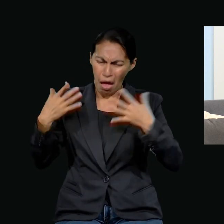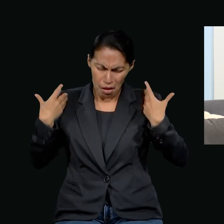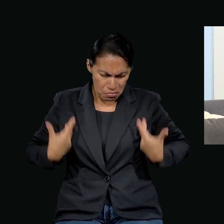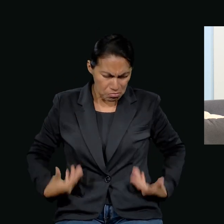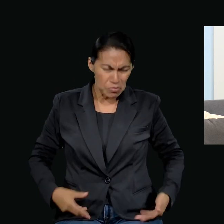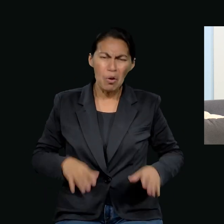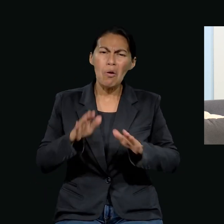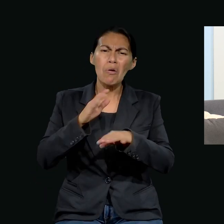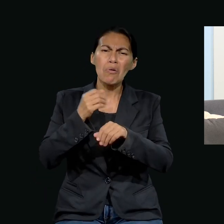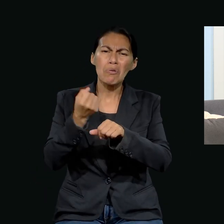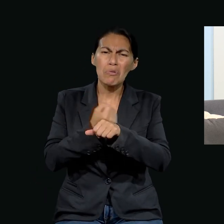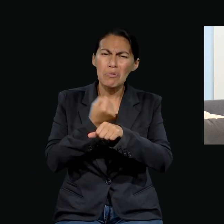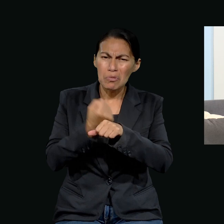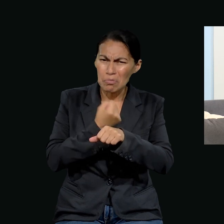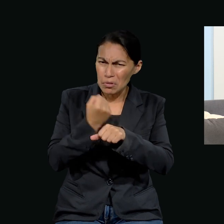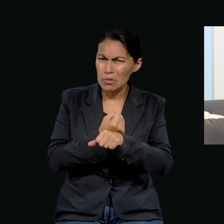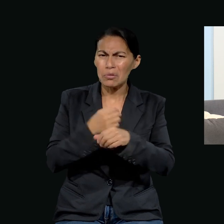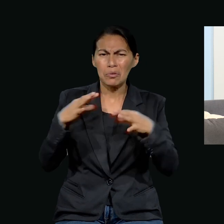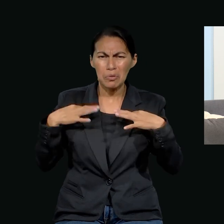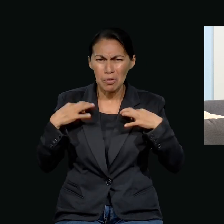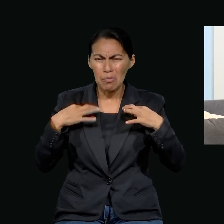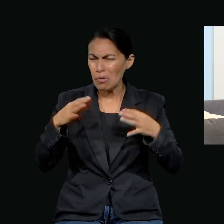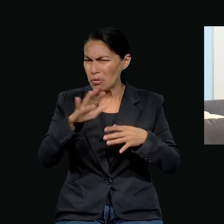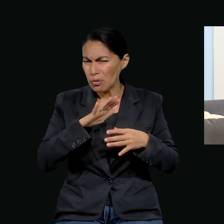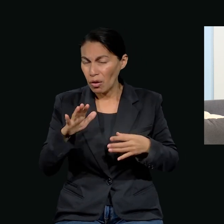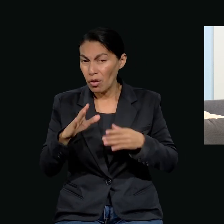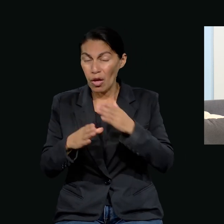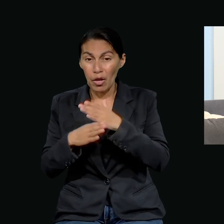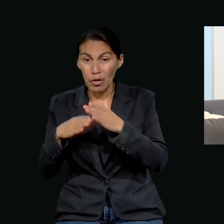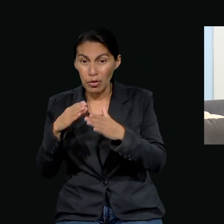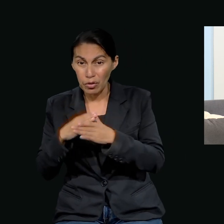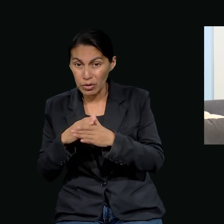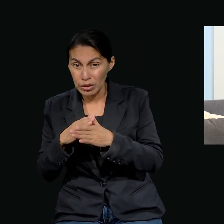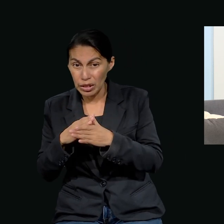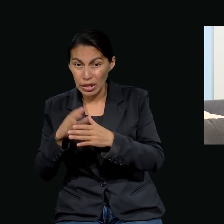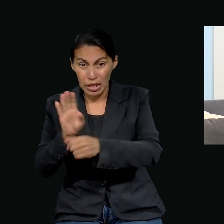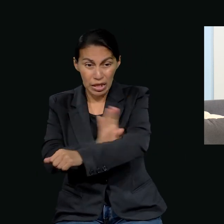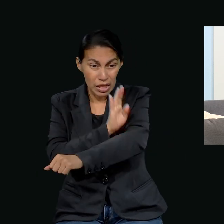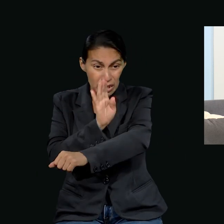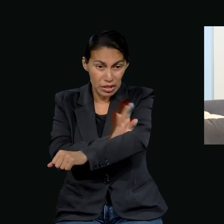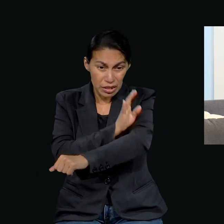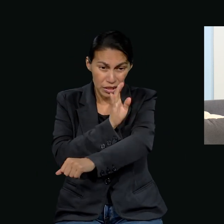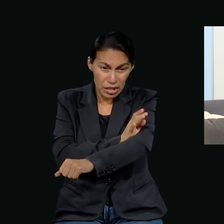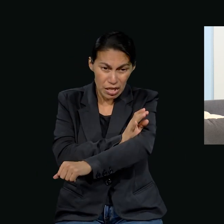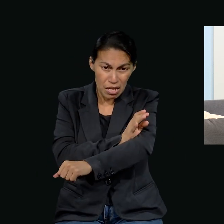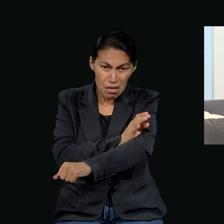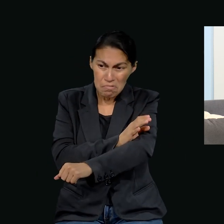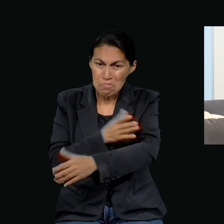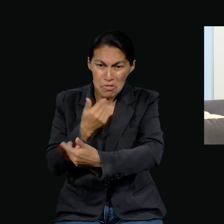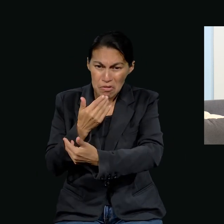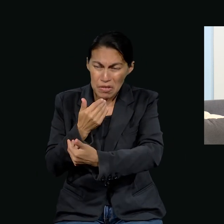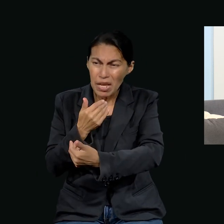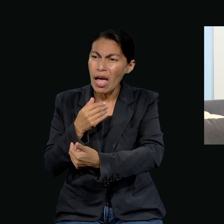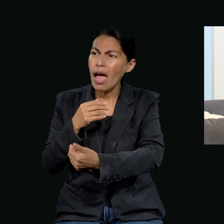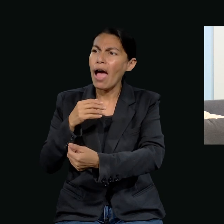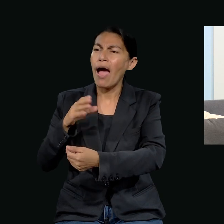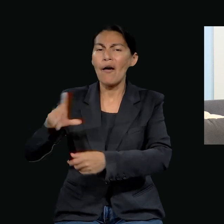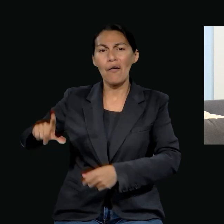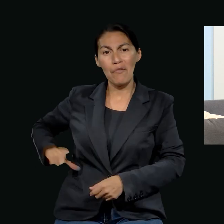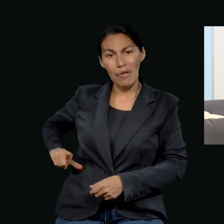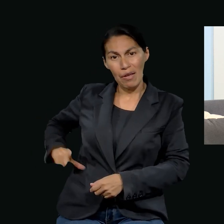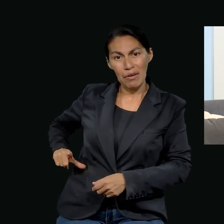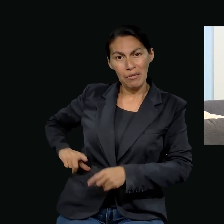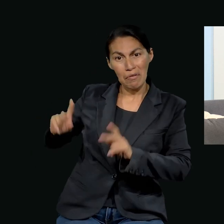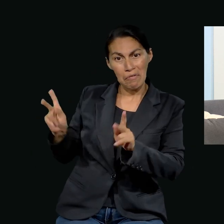hubiéramos pasado por ciclón ni por nada. Porque nos vistieron, nos calzaron, nos dieron de todo. Y lo que faltaron